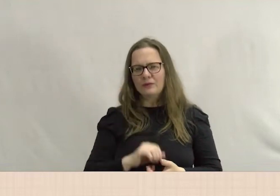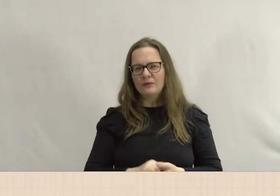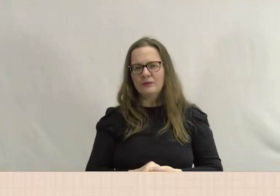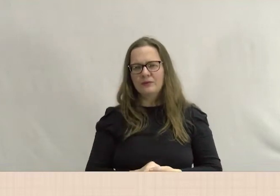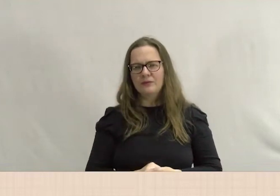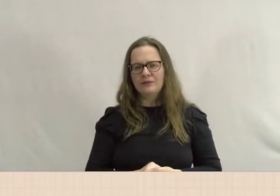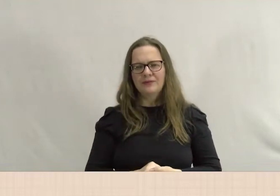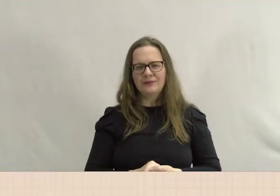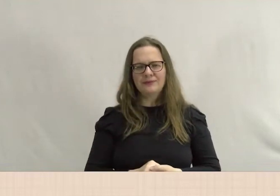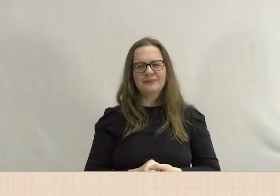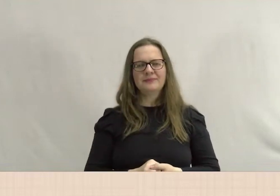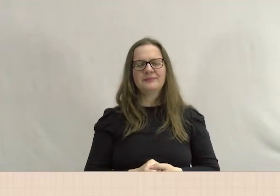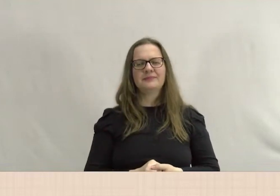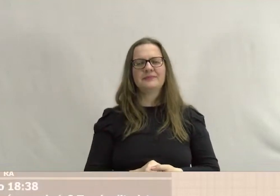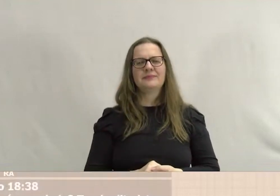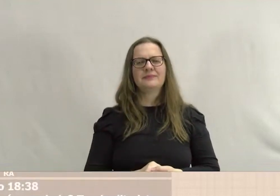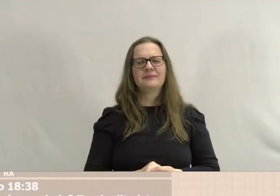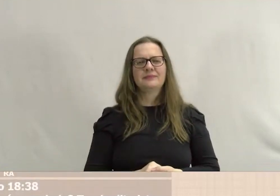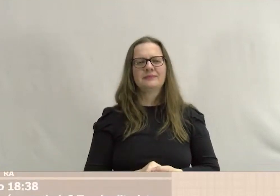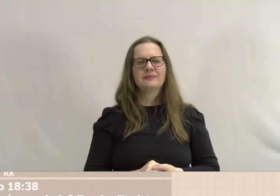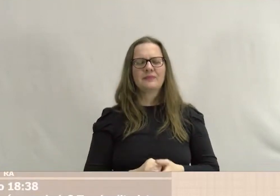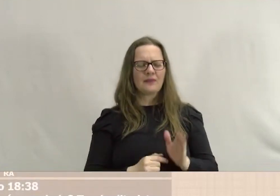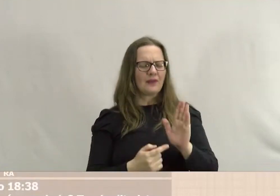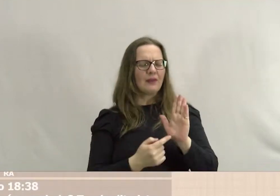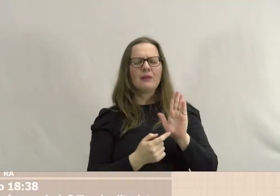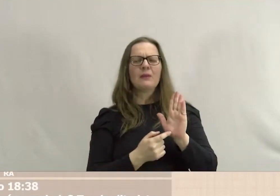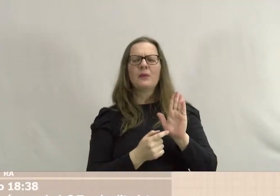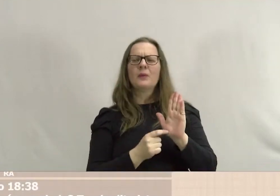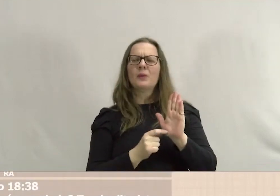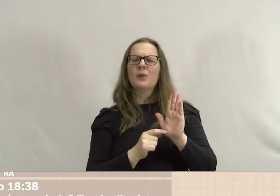Versículo 38, perguntou-lhe Pilatos: que é a verdade?